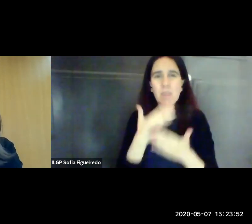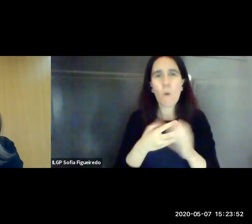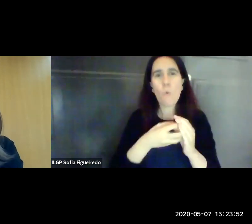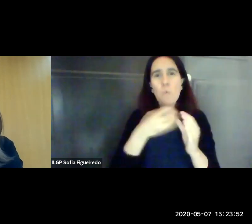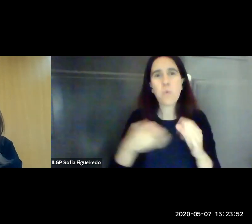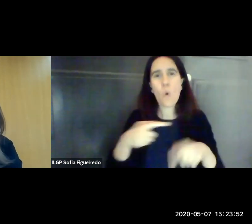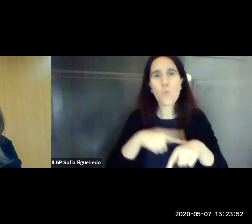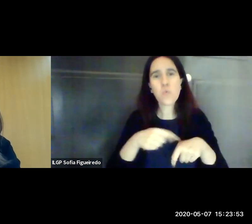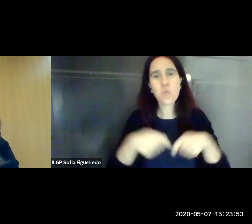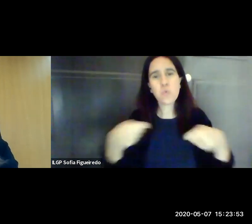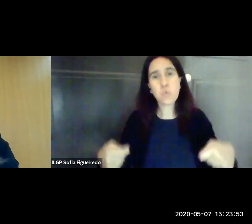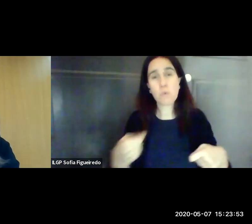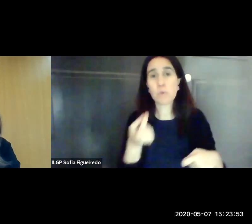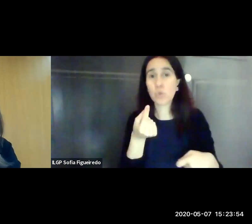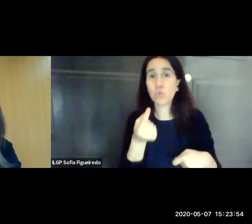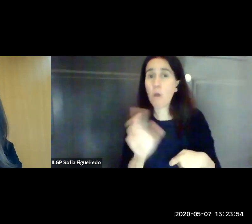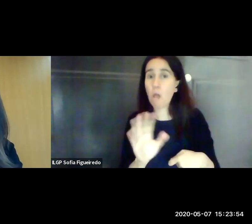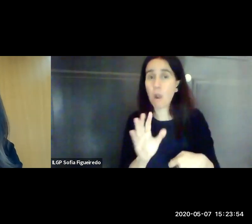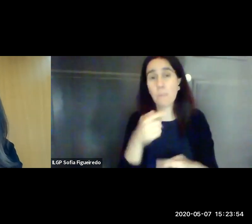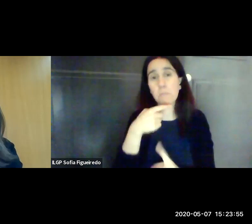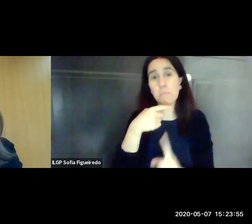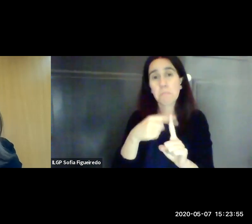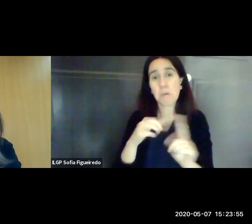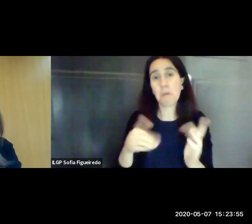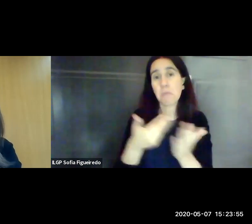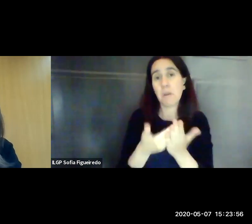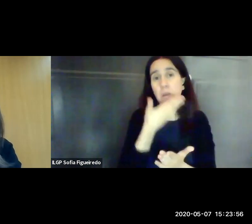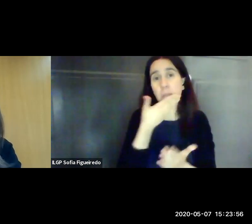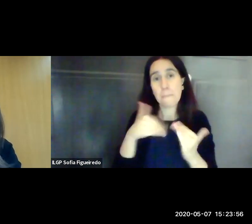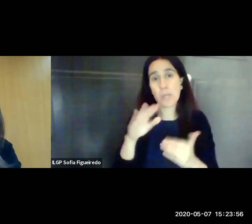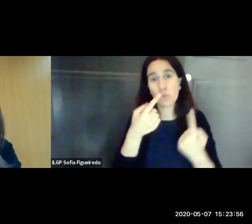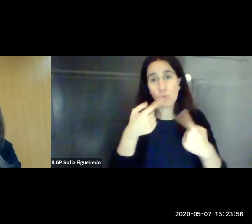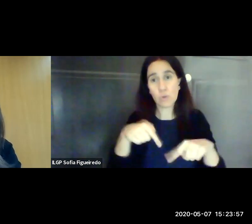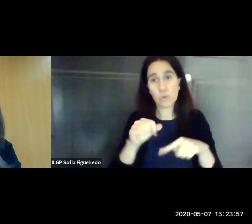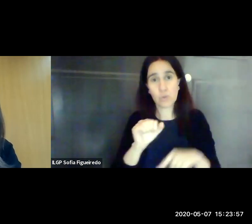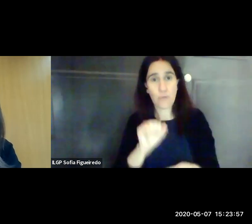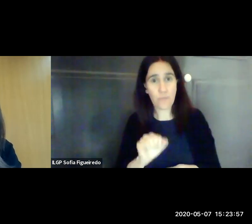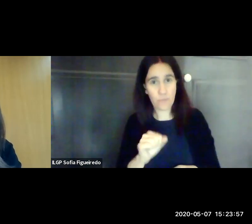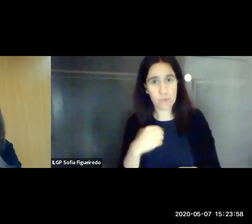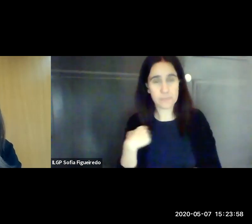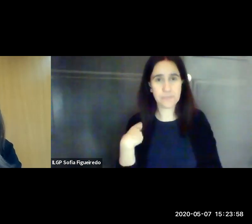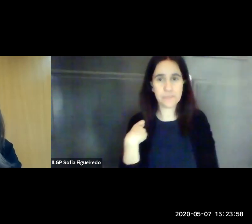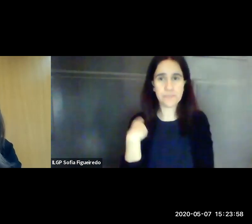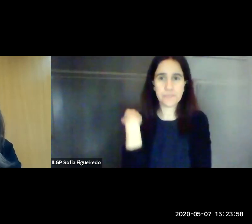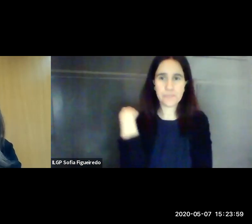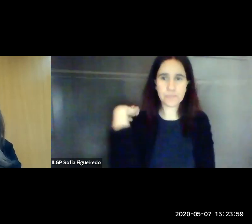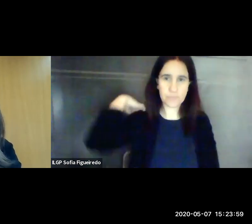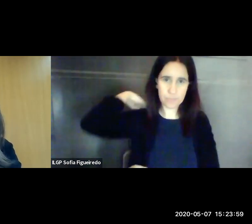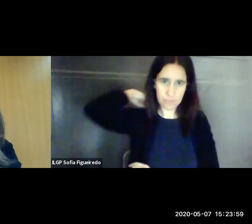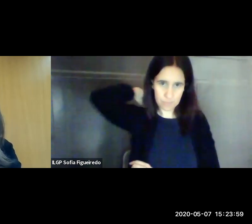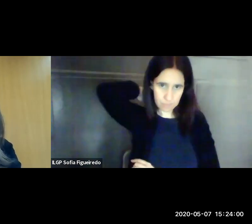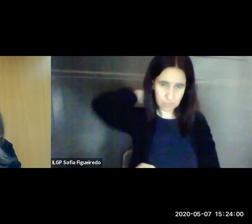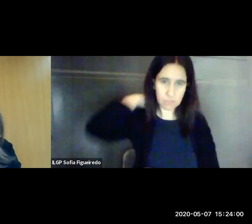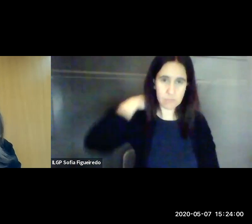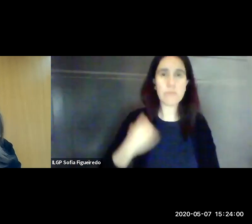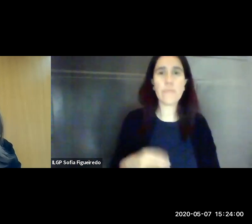portanto, podemos se calhar ganhar aqui alguma eficácia nas nossas reuniões. Agora,